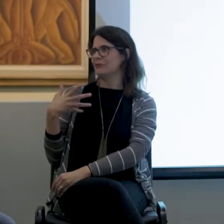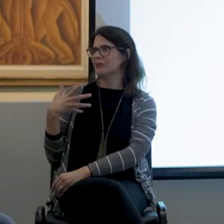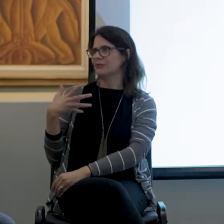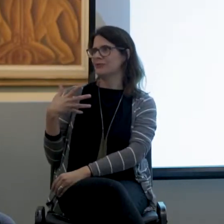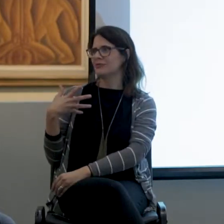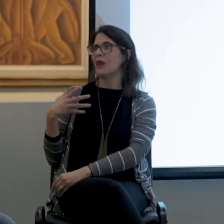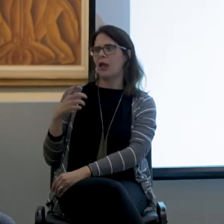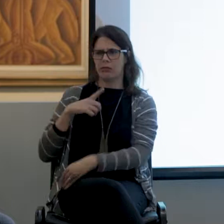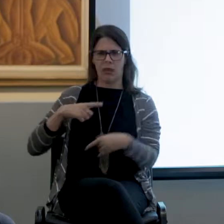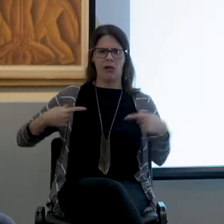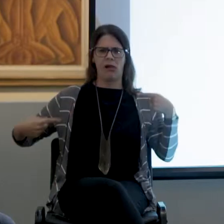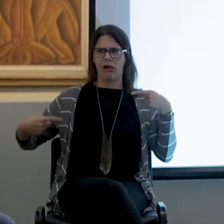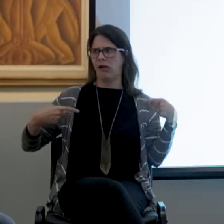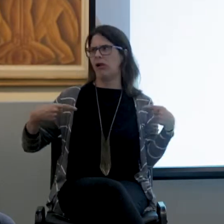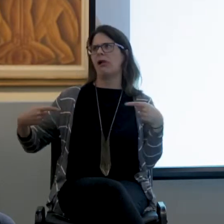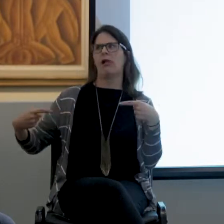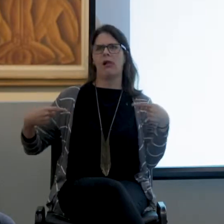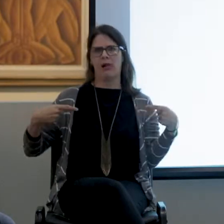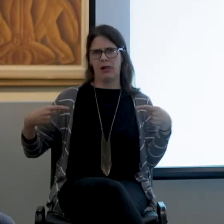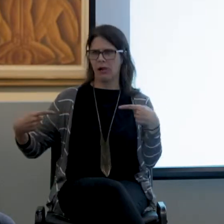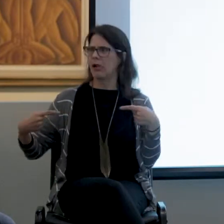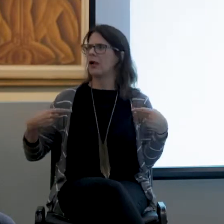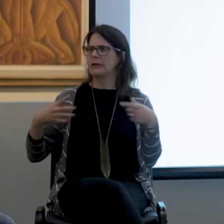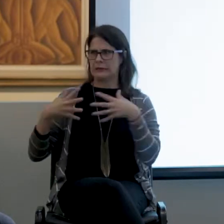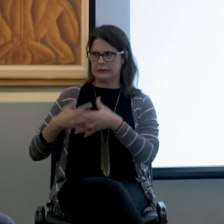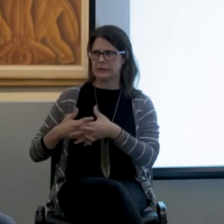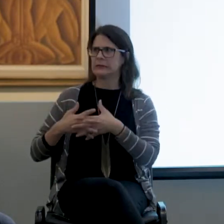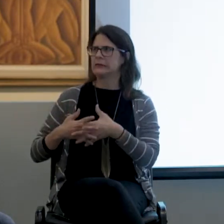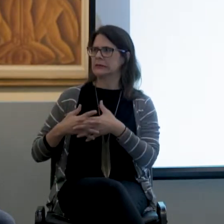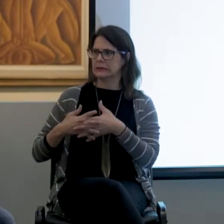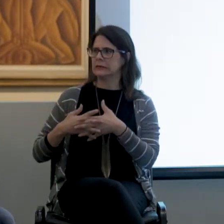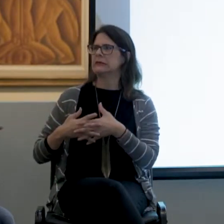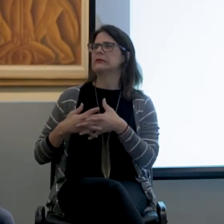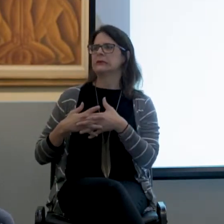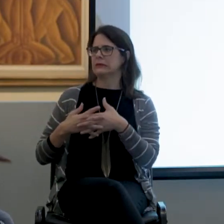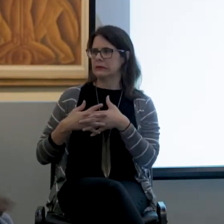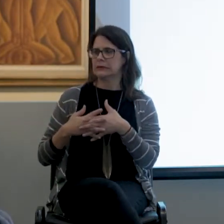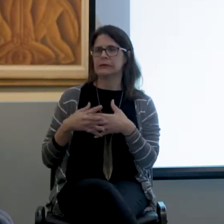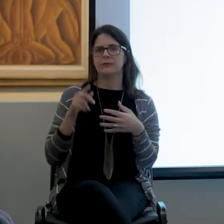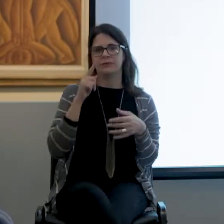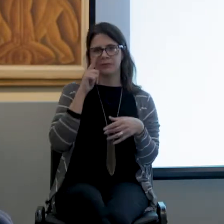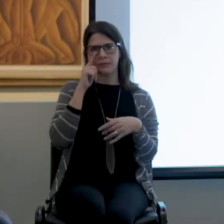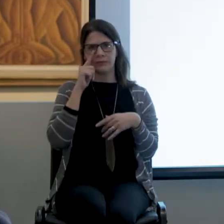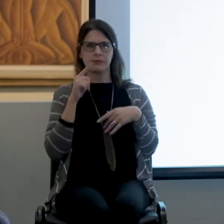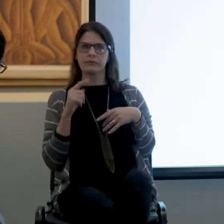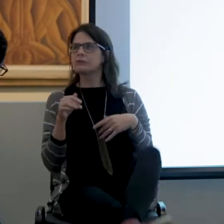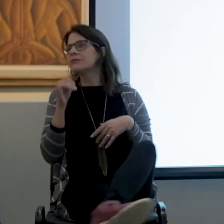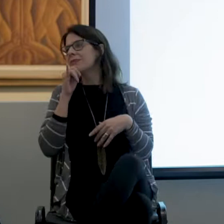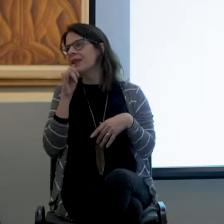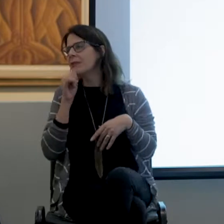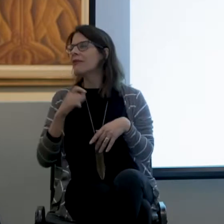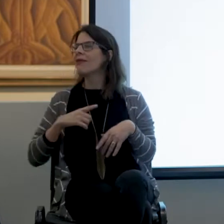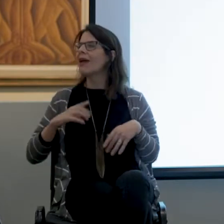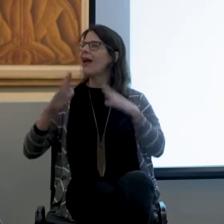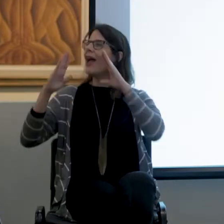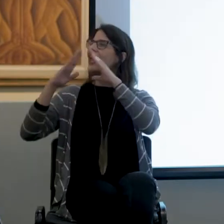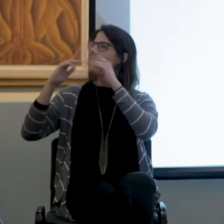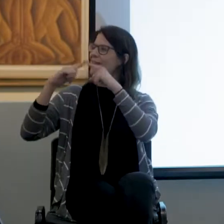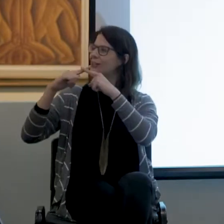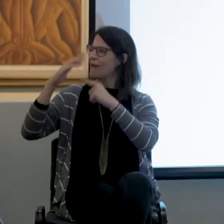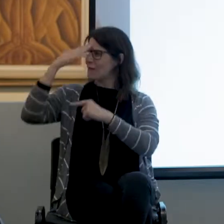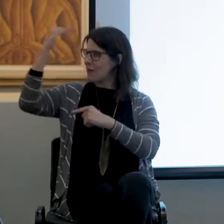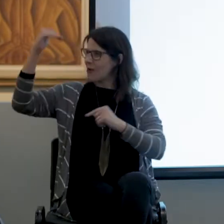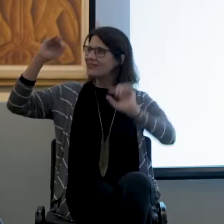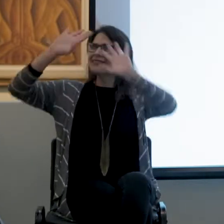vão aparecer, né? Desde os mais caricatos, do tipo Michelangelo pintando a Capela Sistina, e depois,